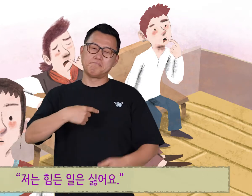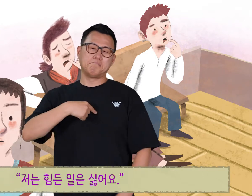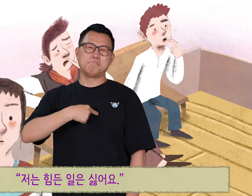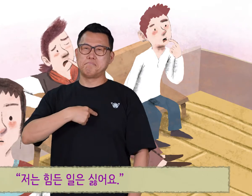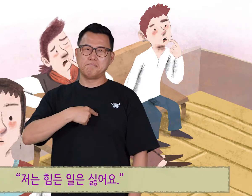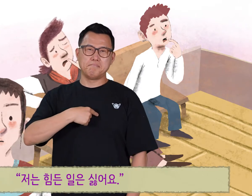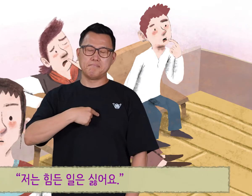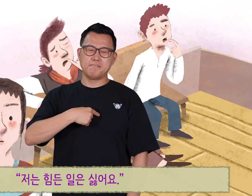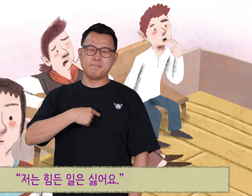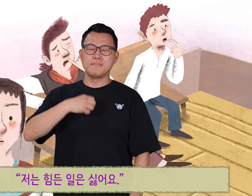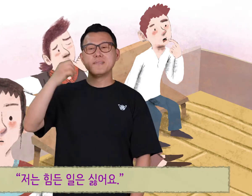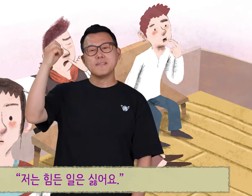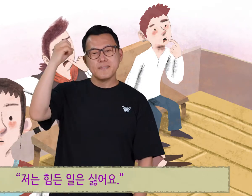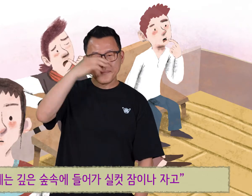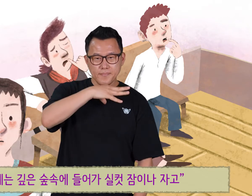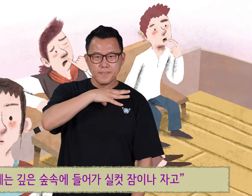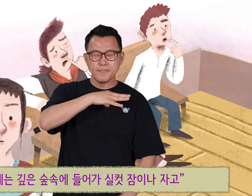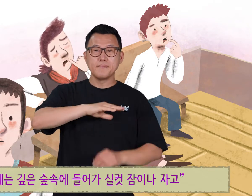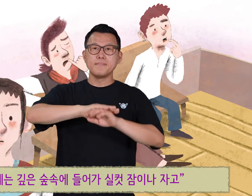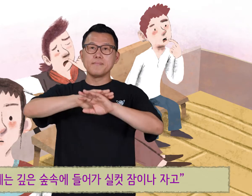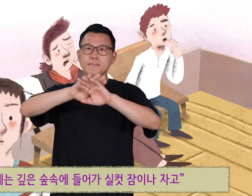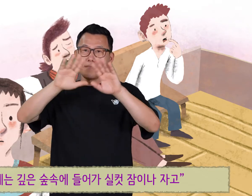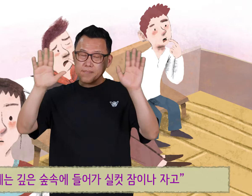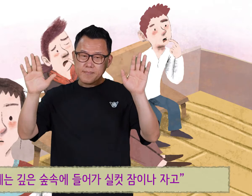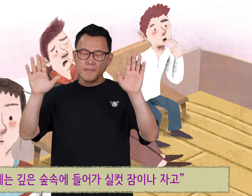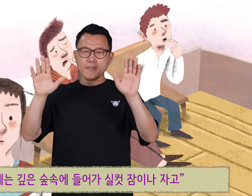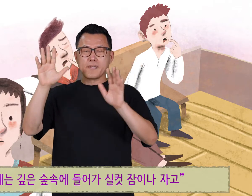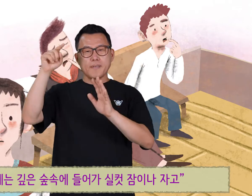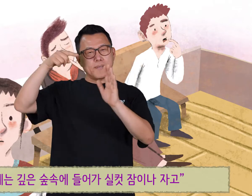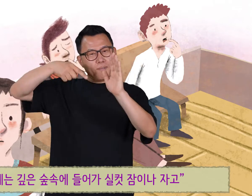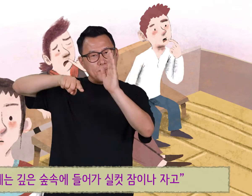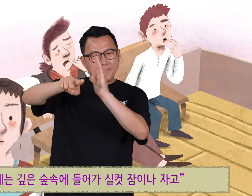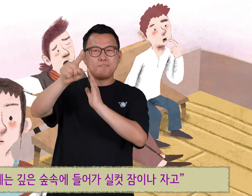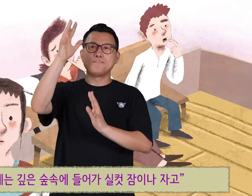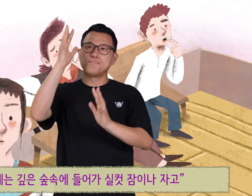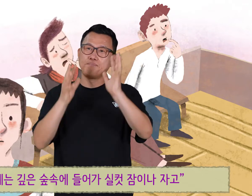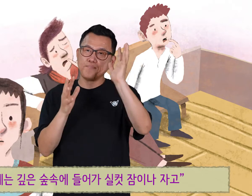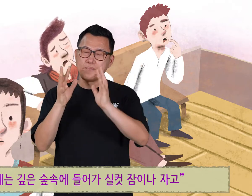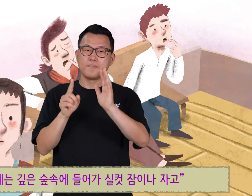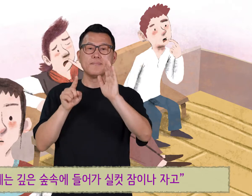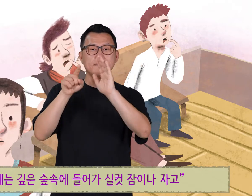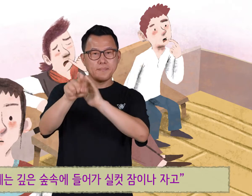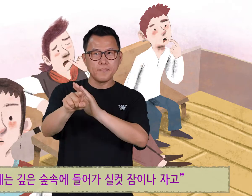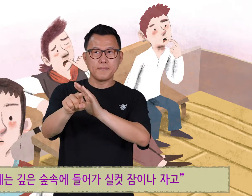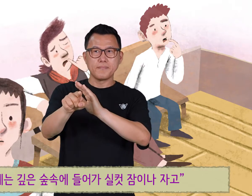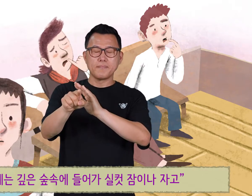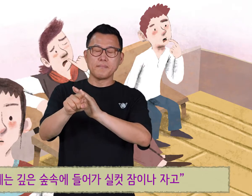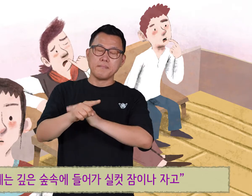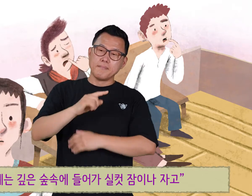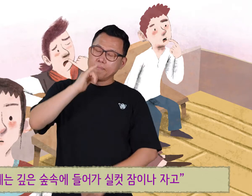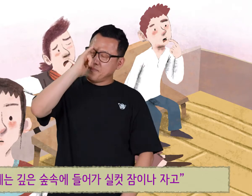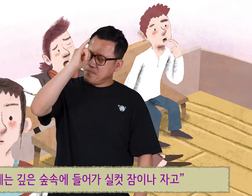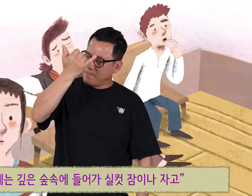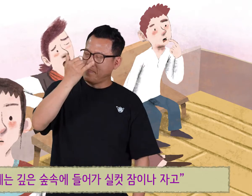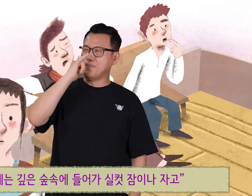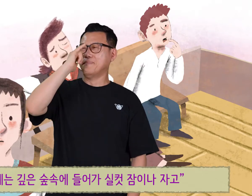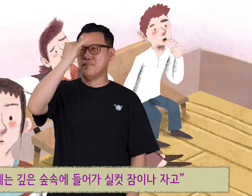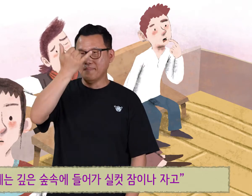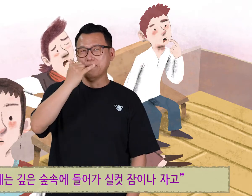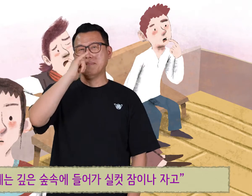일은 싫어요. 그냥 낮에는 깊은 숲속에 들어가 실컷 잠이나